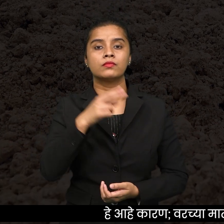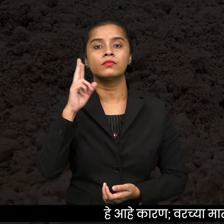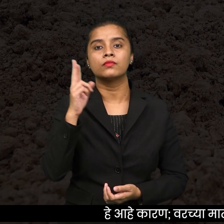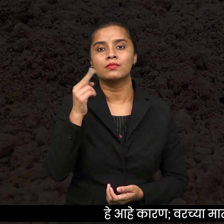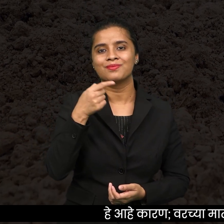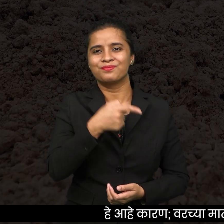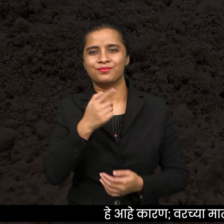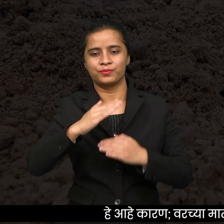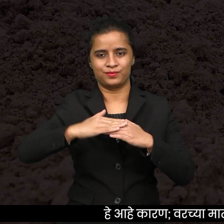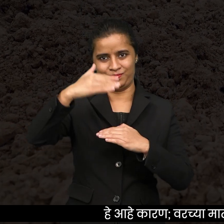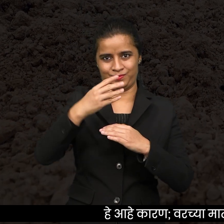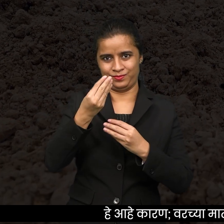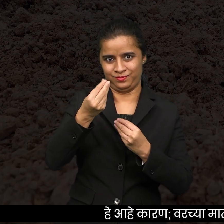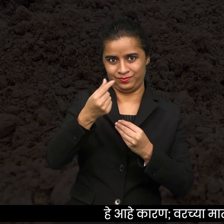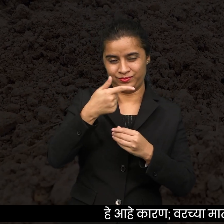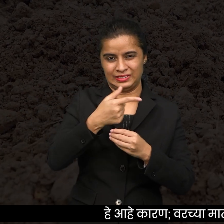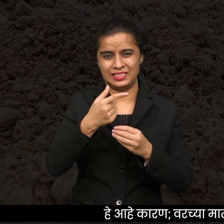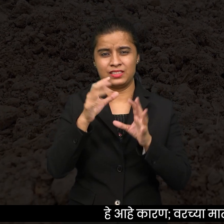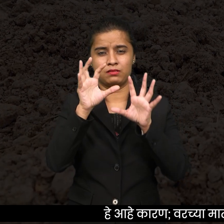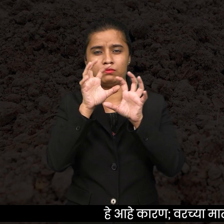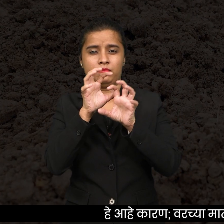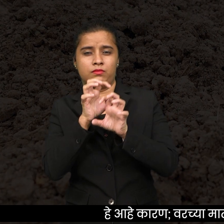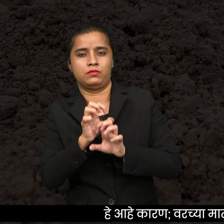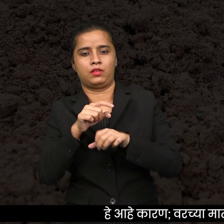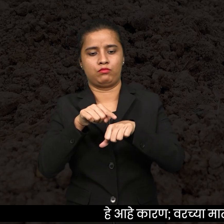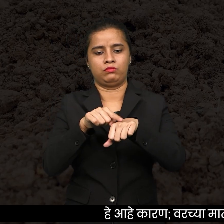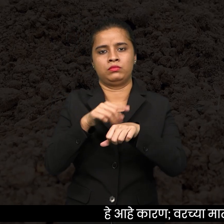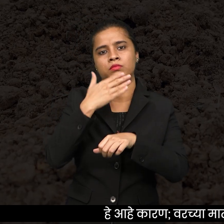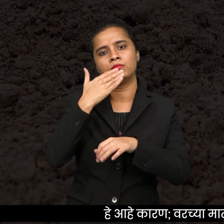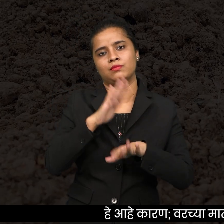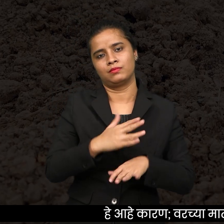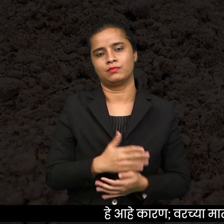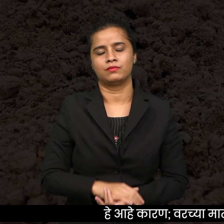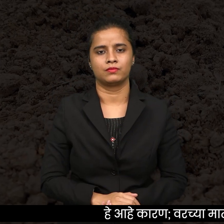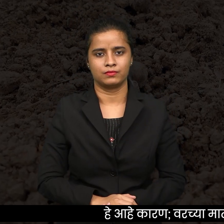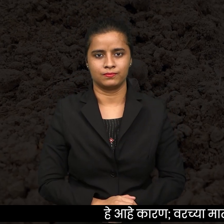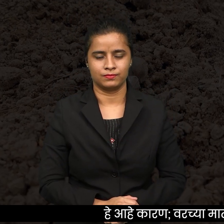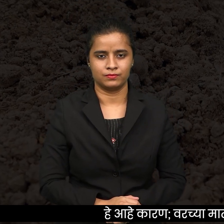यामुळे वरच्या मातीचा रंग गडद तपकिरी असतो.